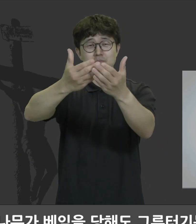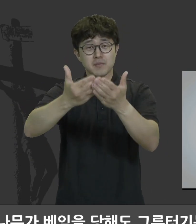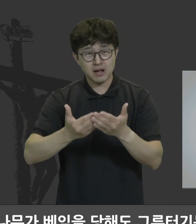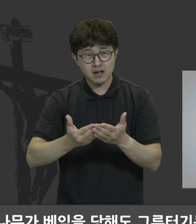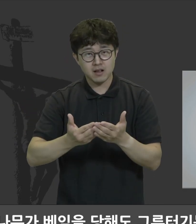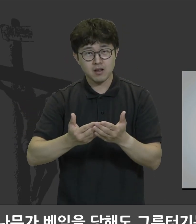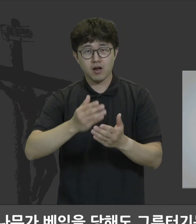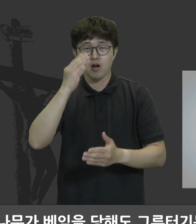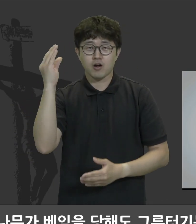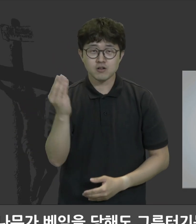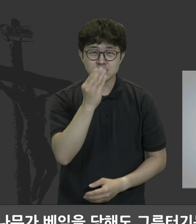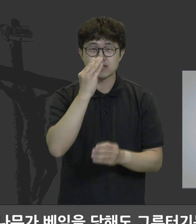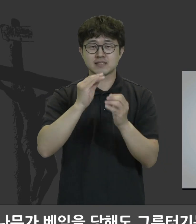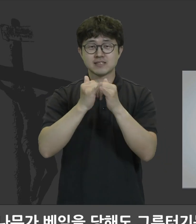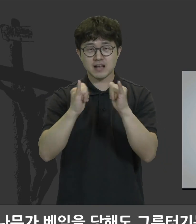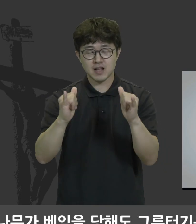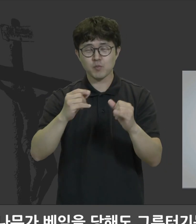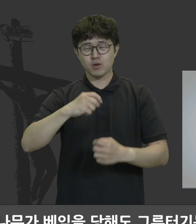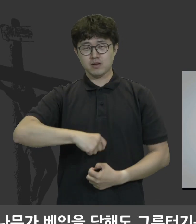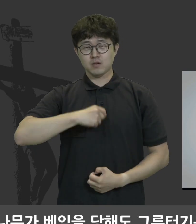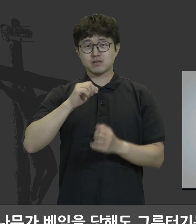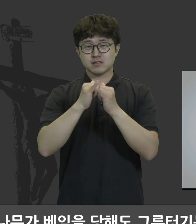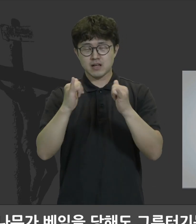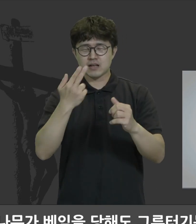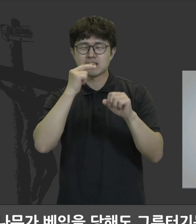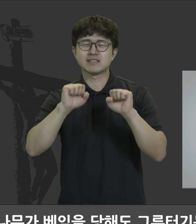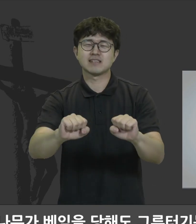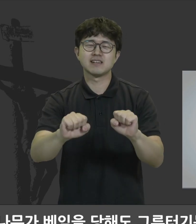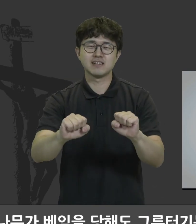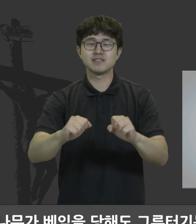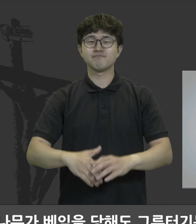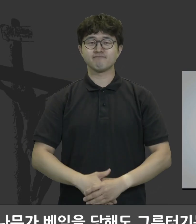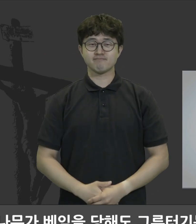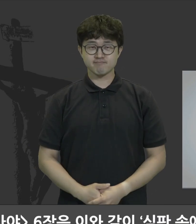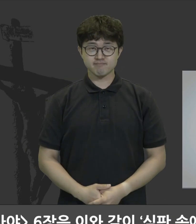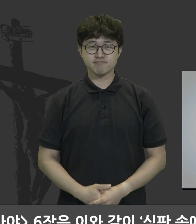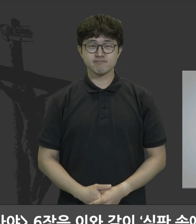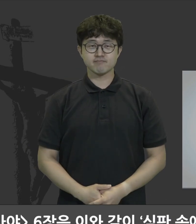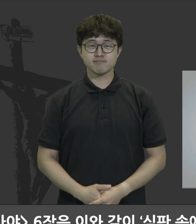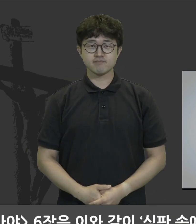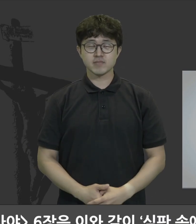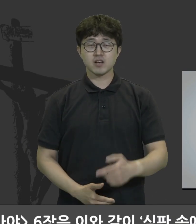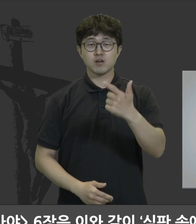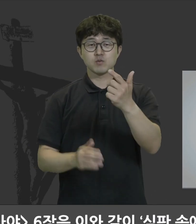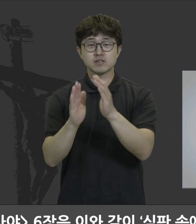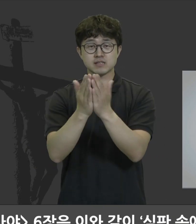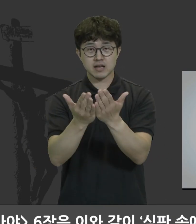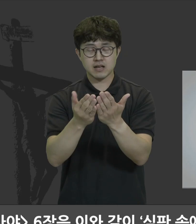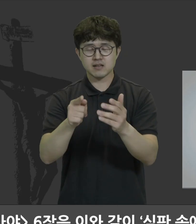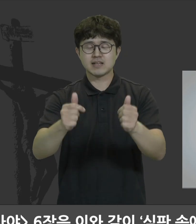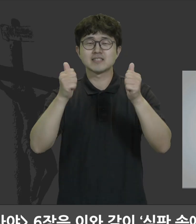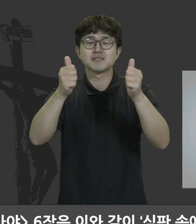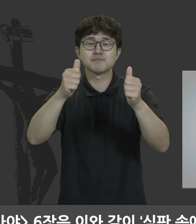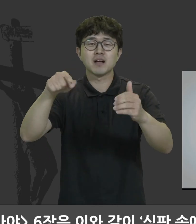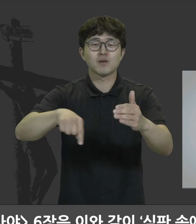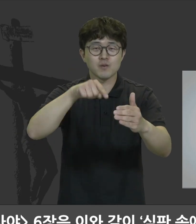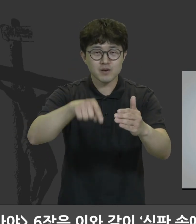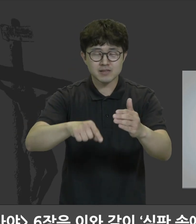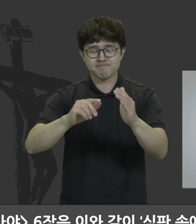씨, 즉 의로운 자들은 살아남게 될 것입니다. 이사야 6장은 이와 같이 심판 속에서도